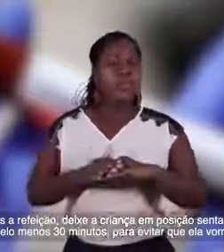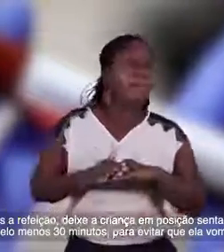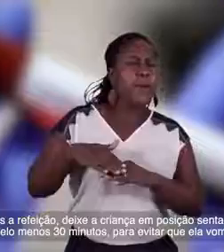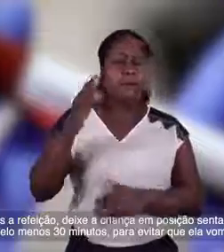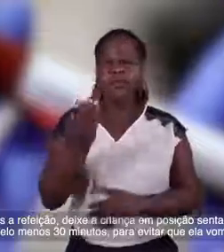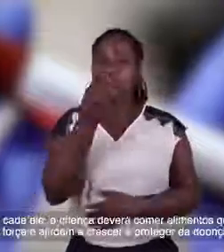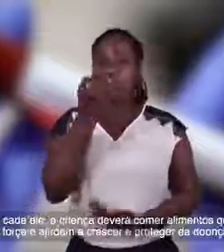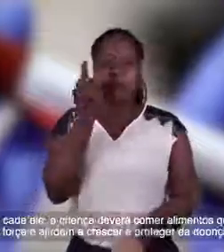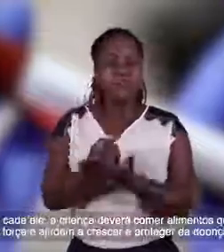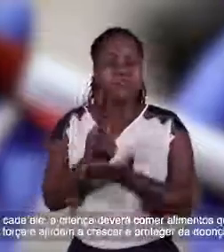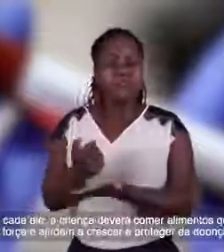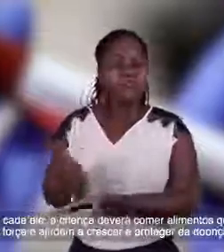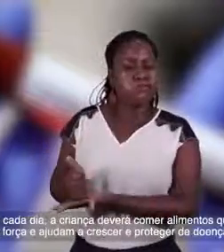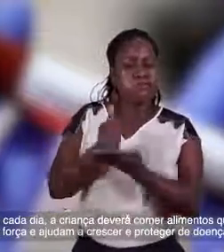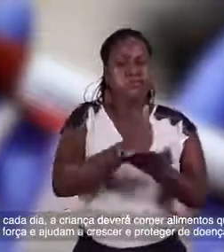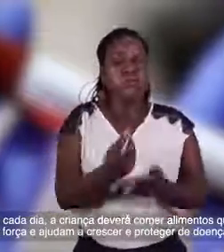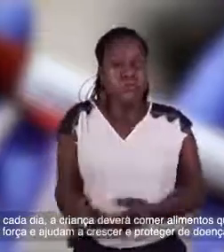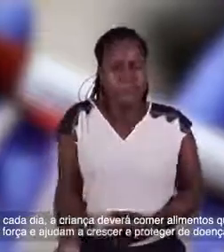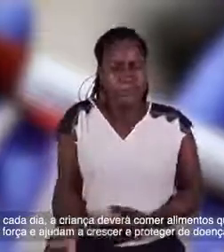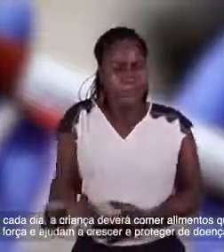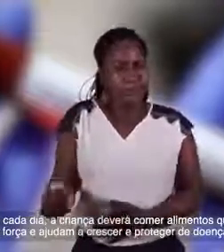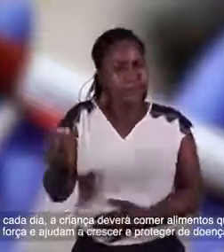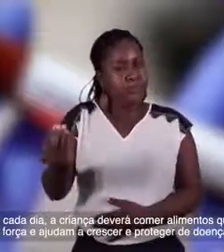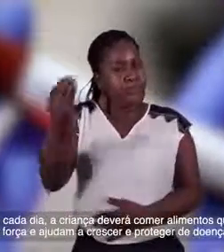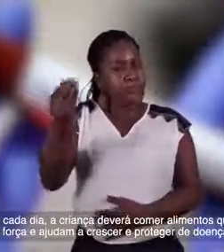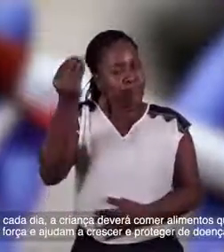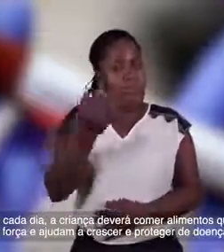vomite. Em cada dia, a criança deverá comer